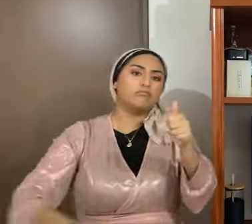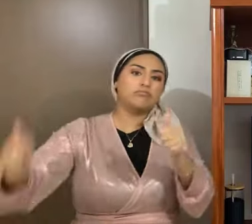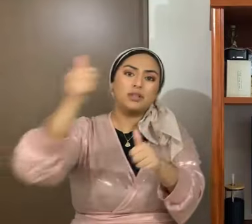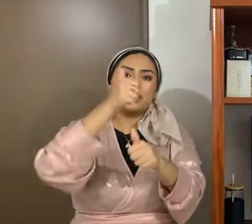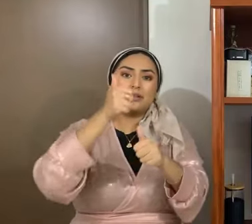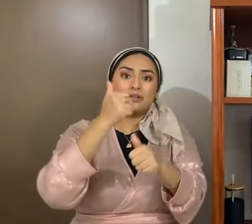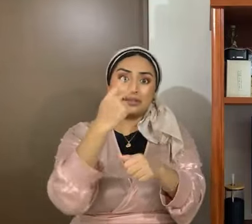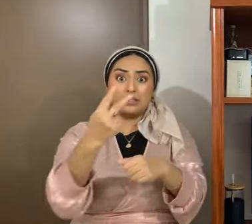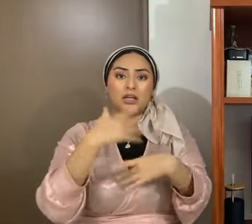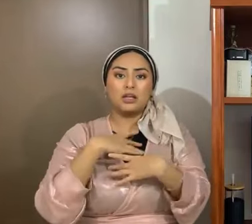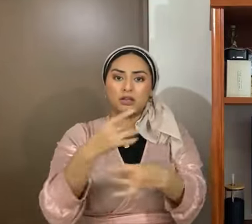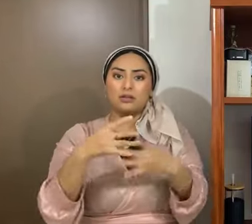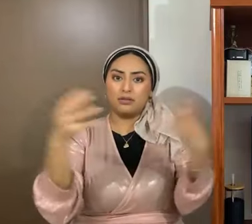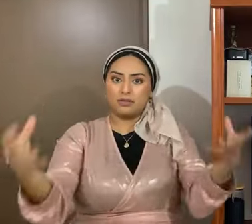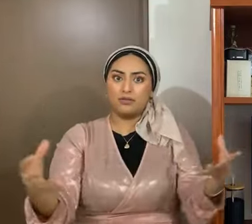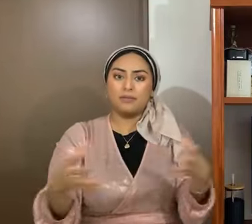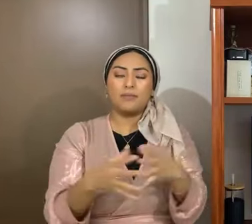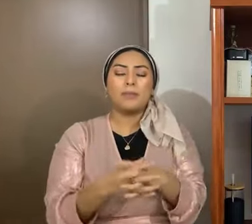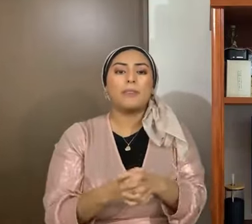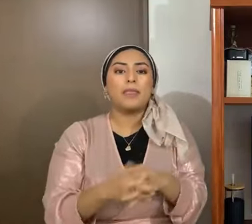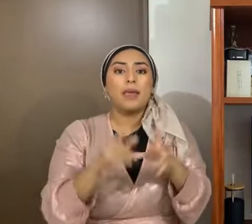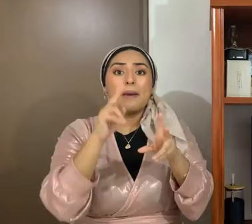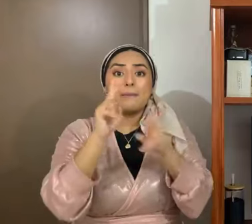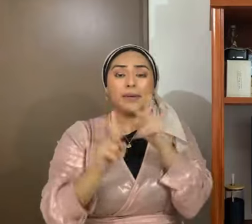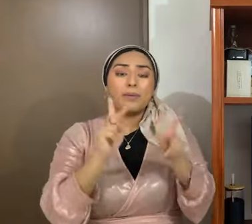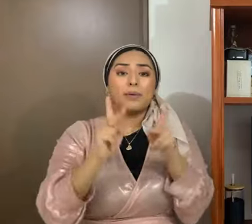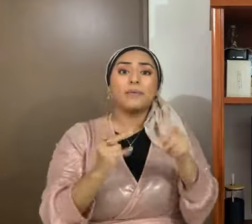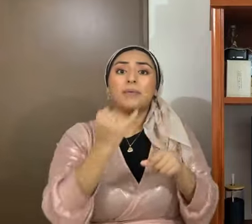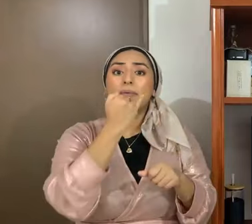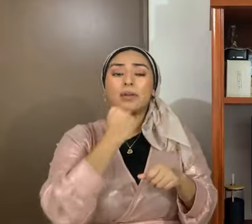que interesante. Ok, el pueblo,